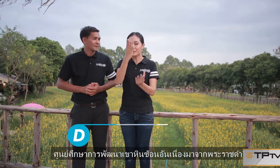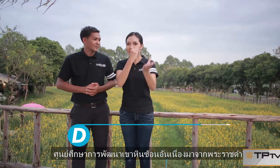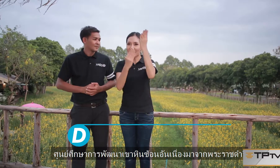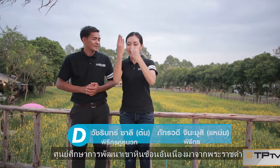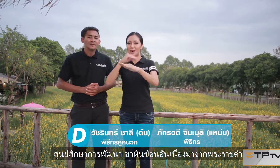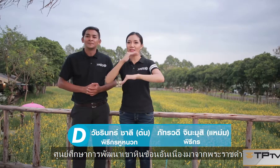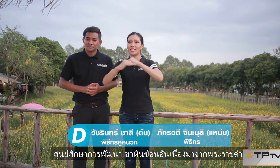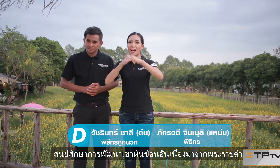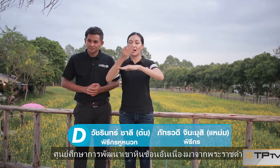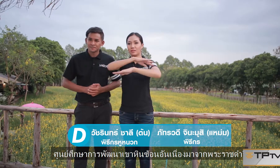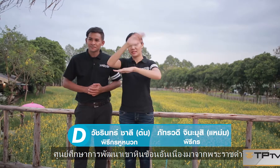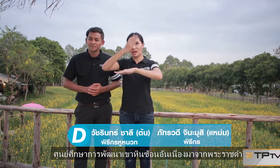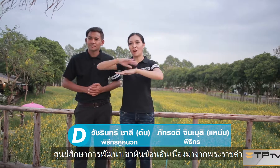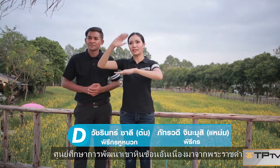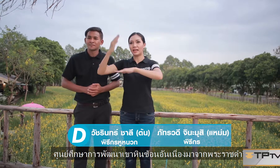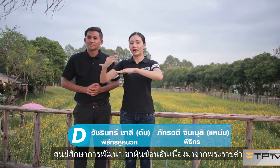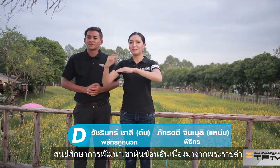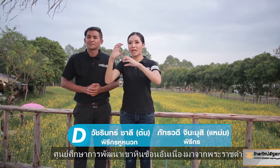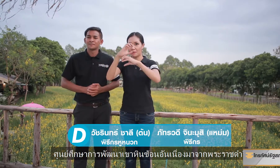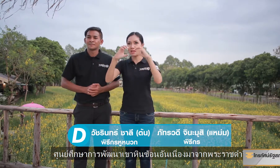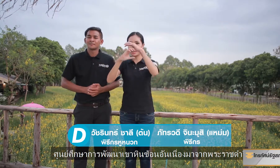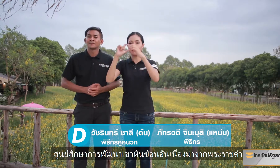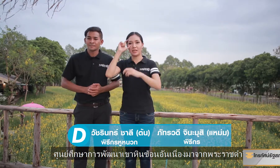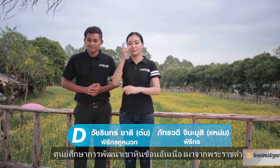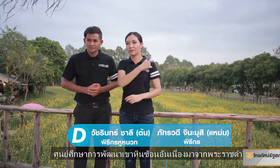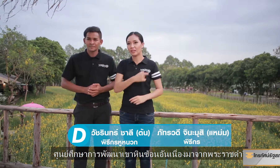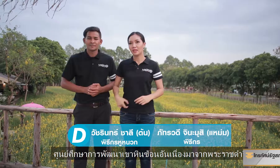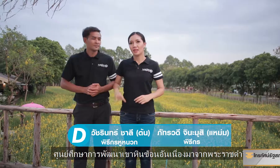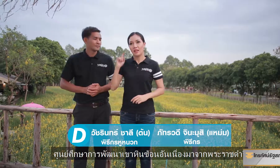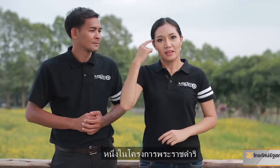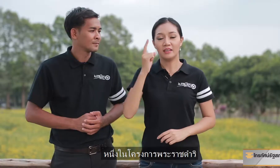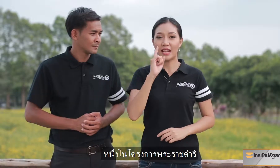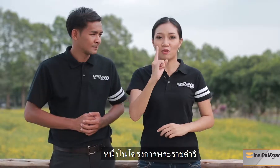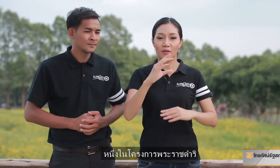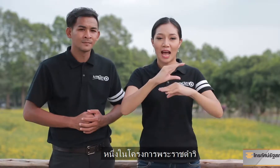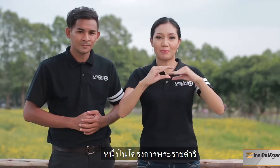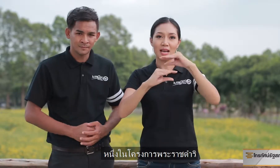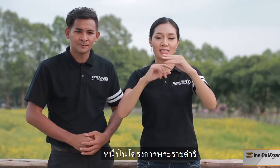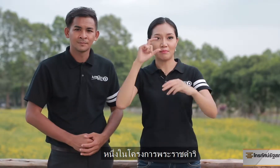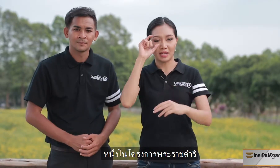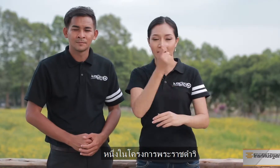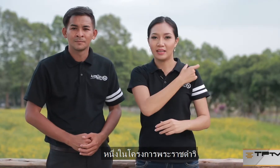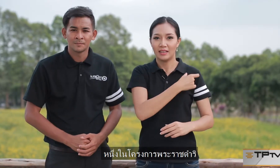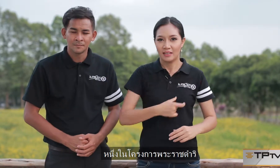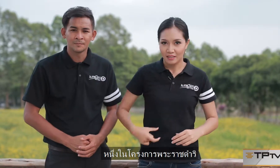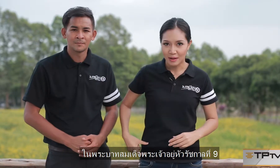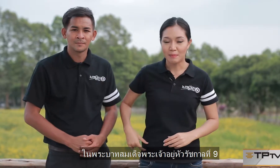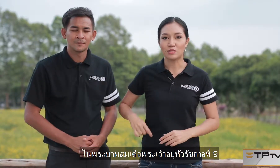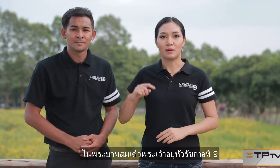ศึกษาการพัฒนาเขาหินซ้อนอันเนื่องมาจากพระราชดำริหนึ่งในโครงการพระราชดำริในพระบาทสมเด็จพระเ